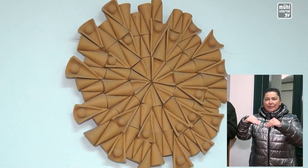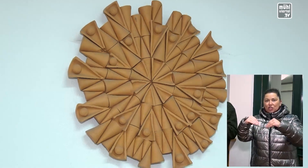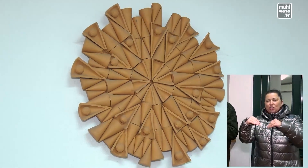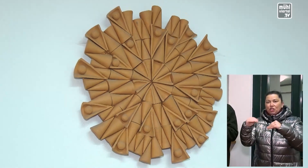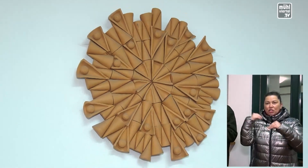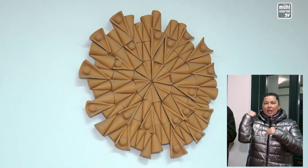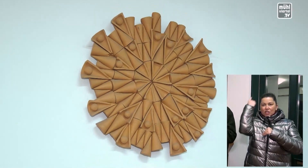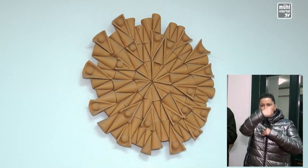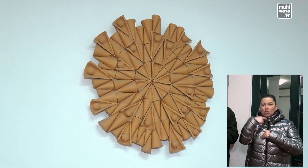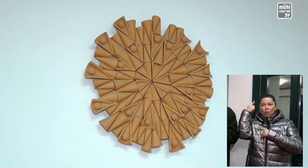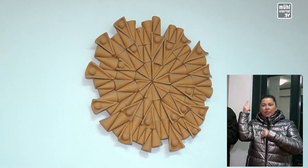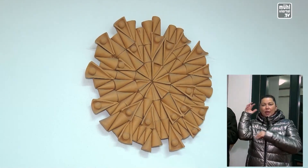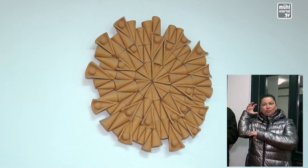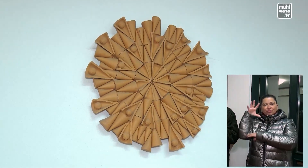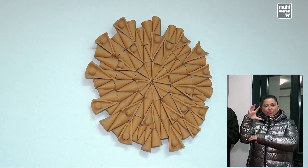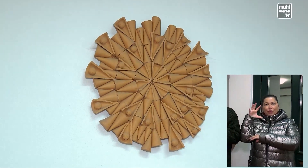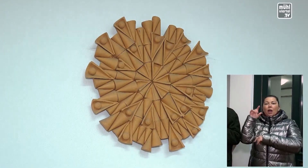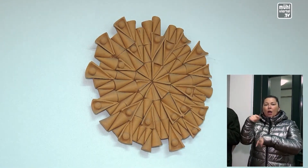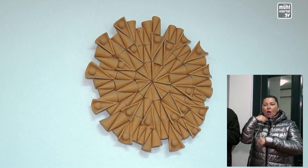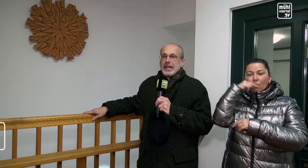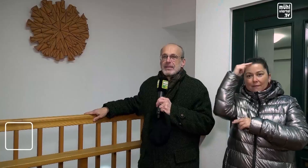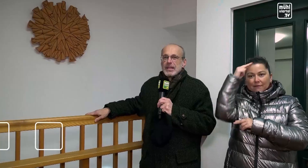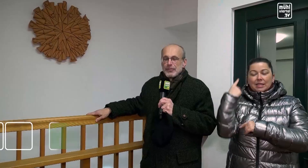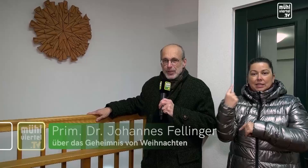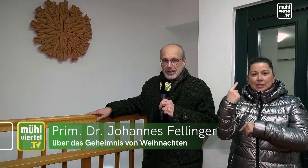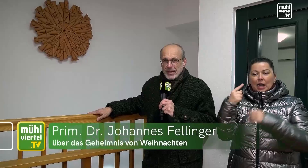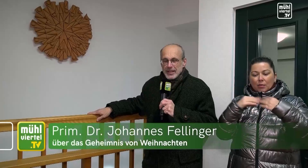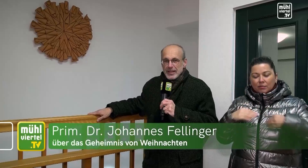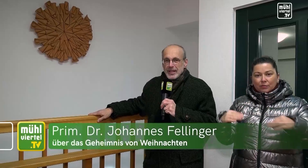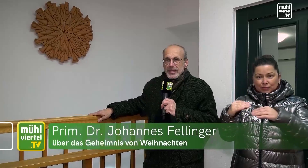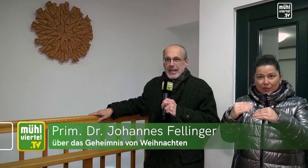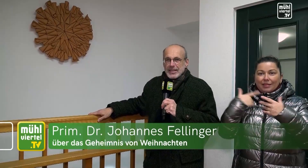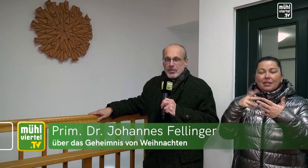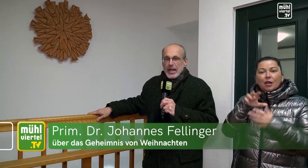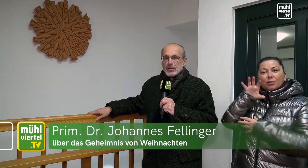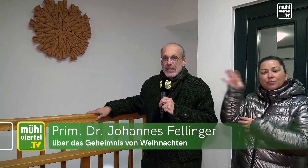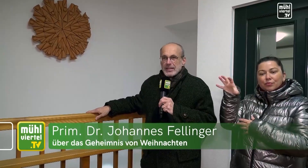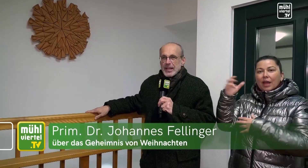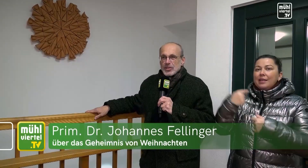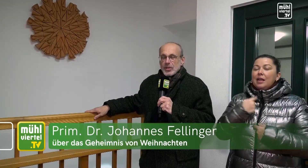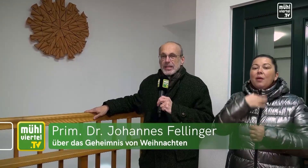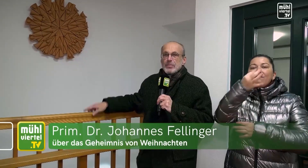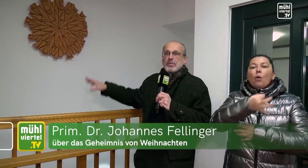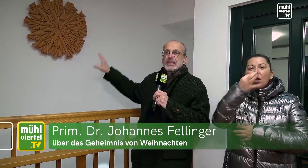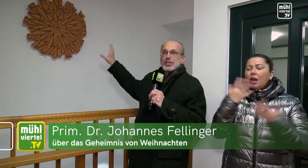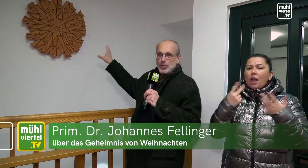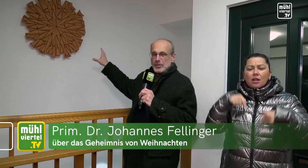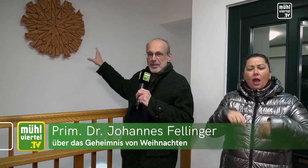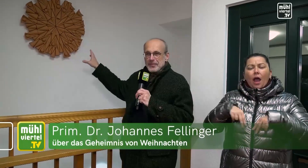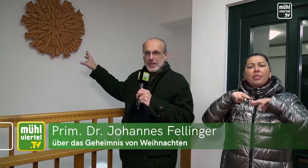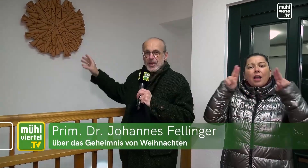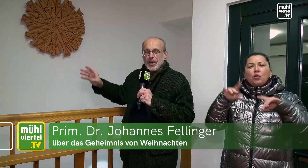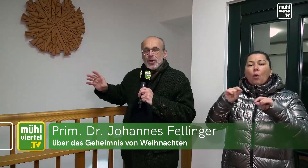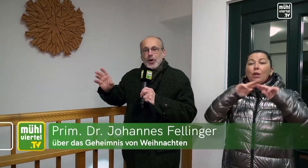gemacht. Und ich habe es da hergekriegt und ich beende jeden meiner Vorträge, national oder international, immer mit dieser